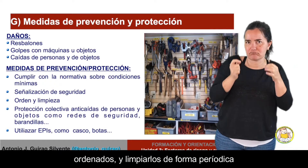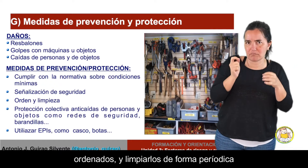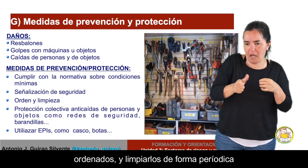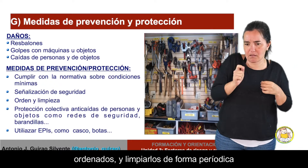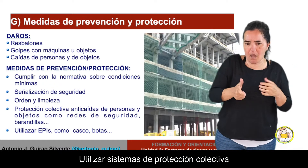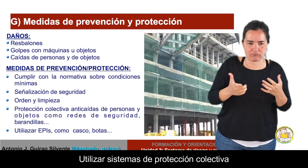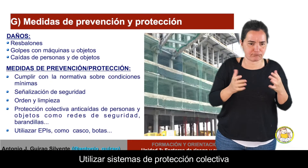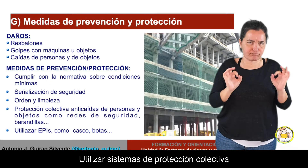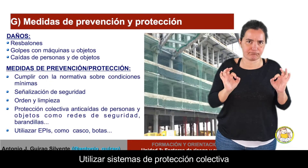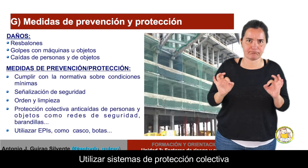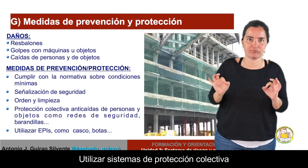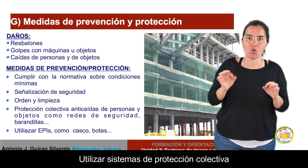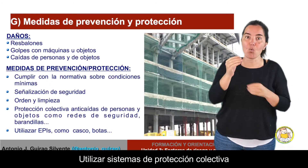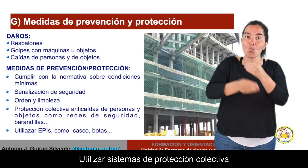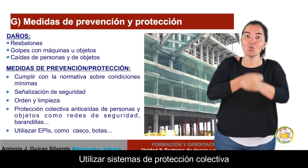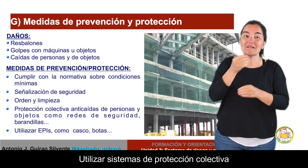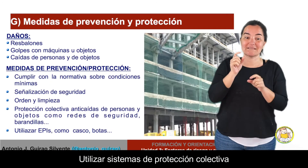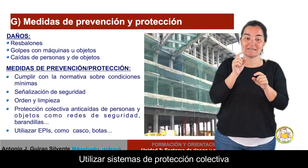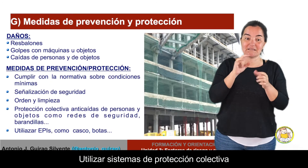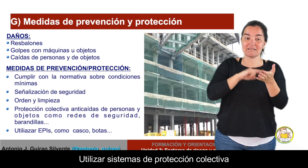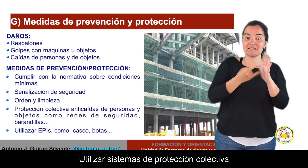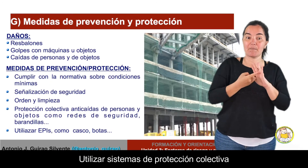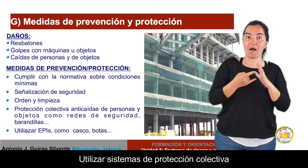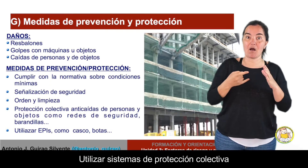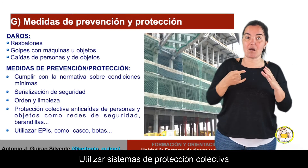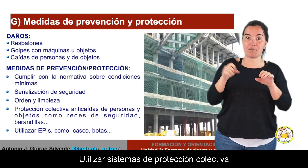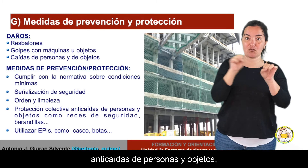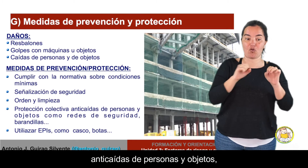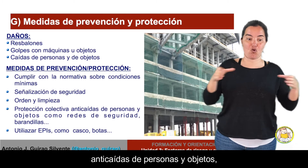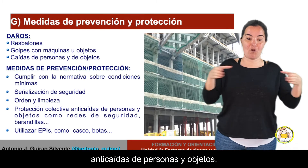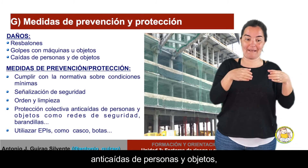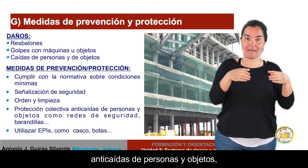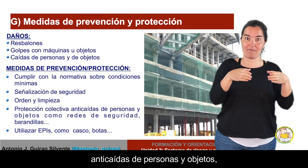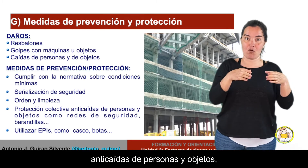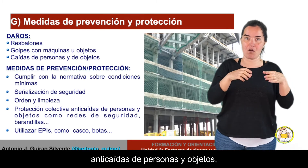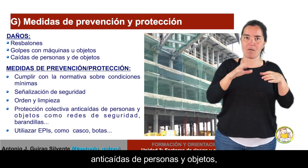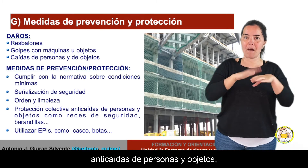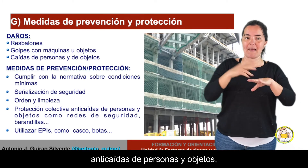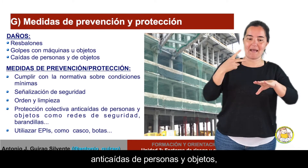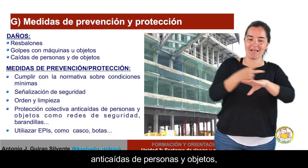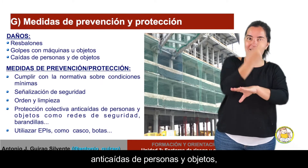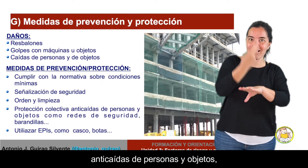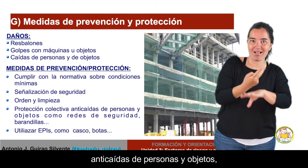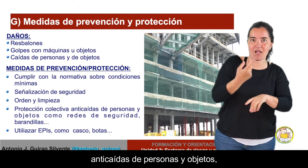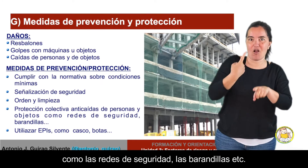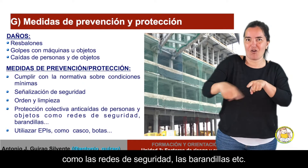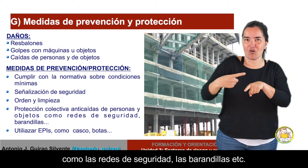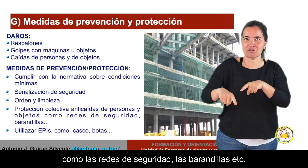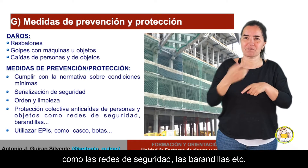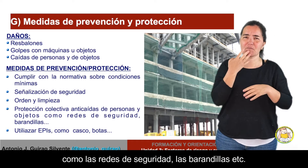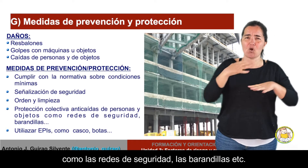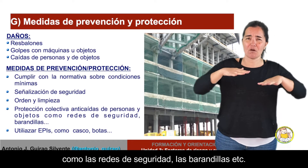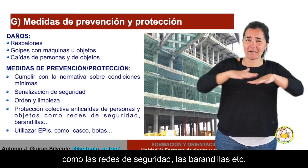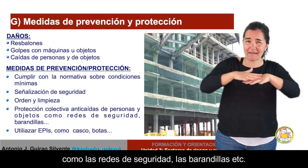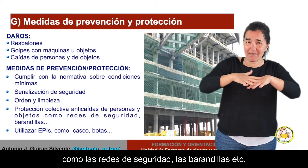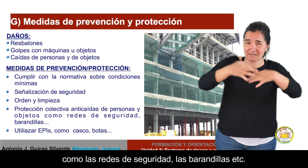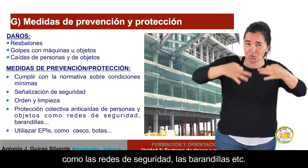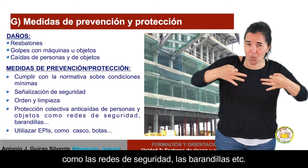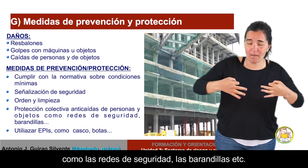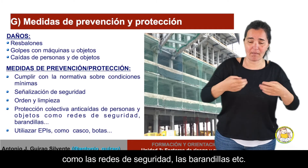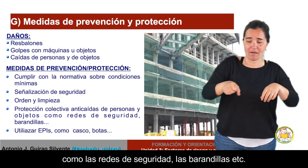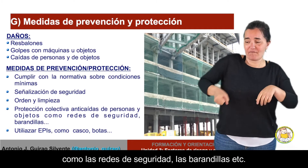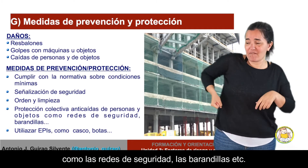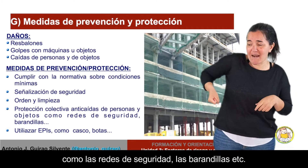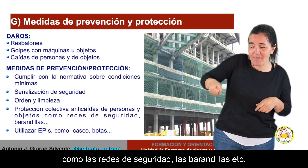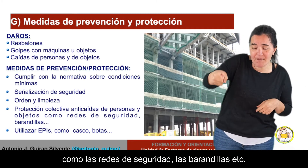forma periódica, utilizar sistemas de protección colectiva anticaídas de personas y objetos como las redes de